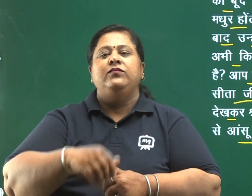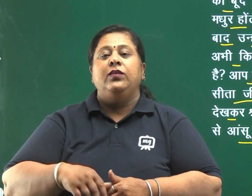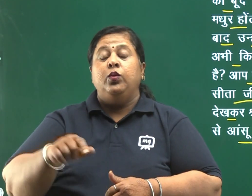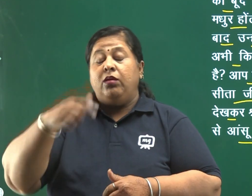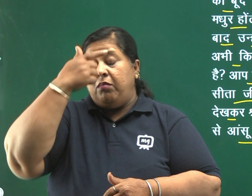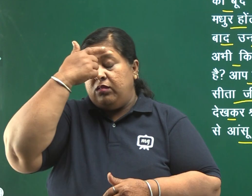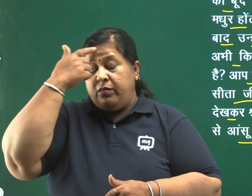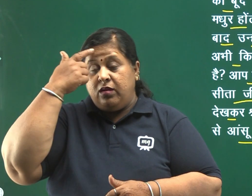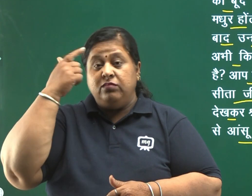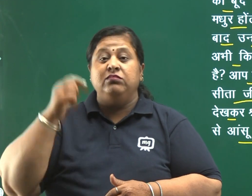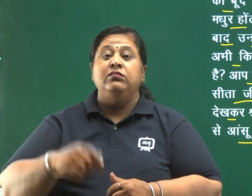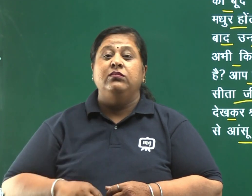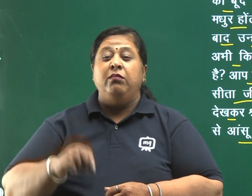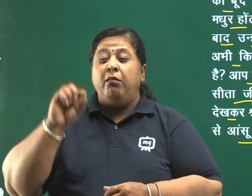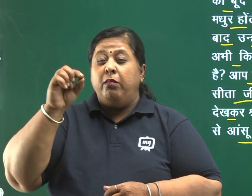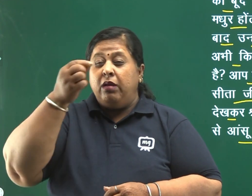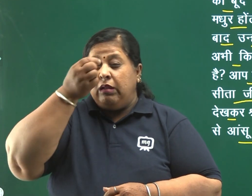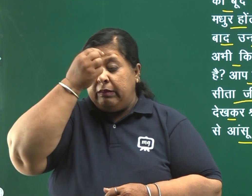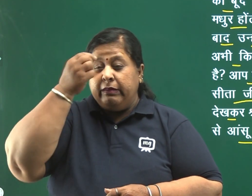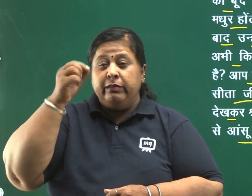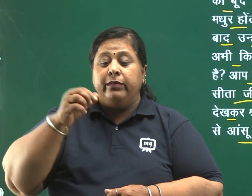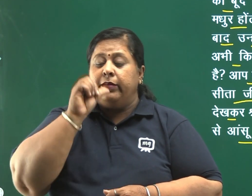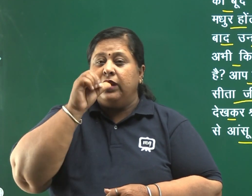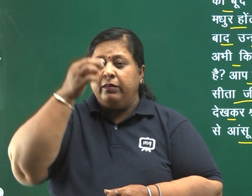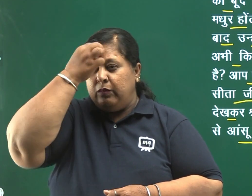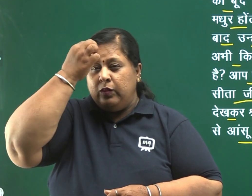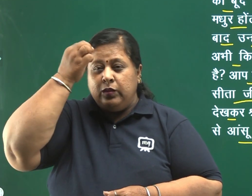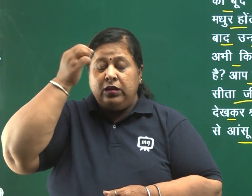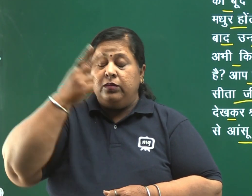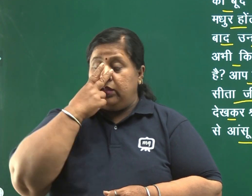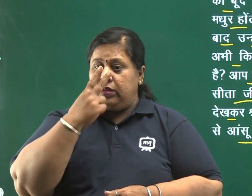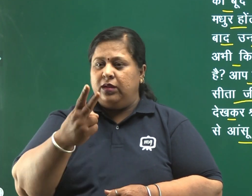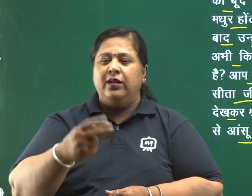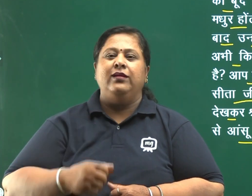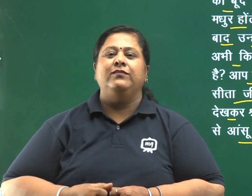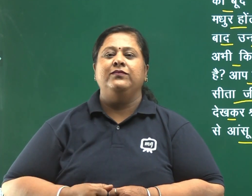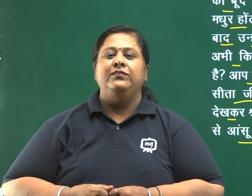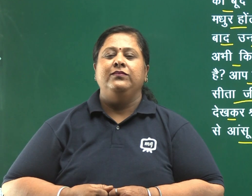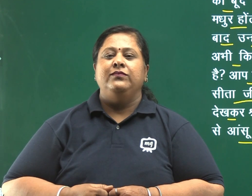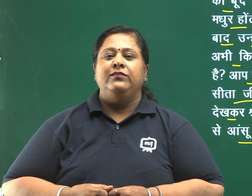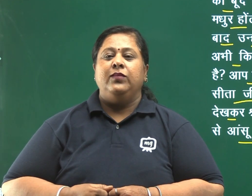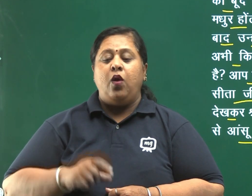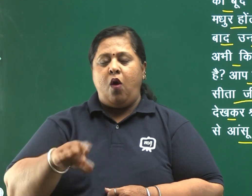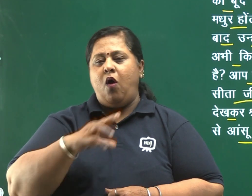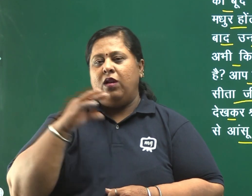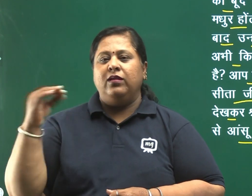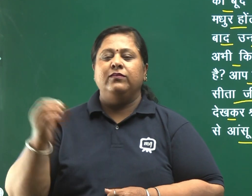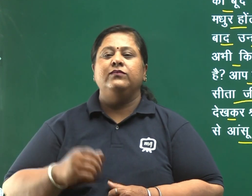उनके माथे पर पसीने की बूंदें झलकने लगी